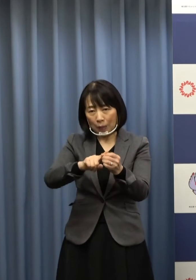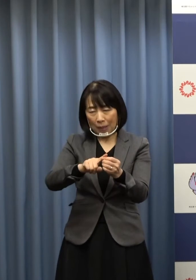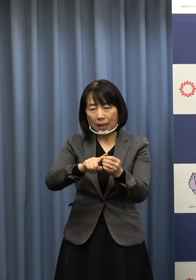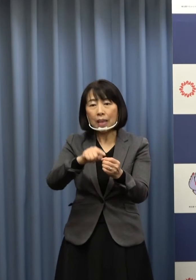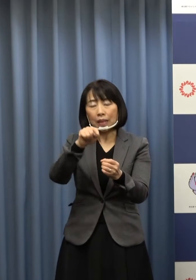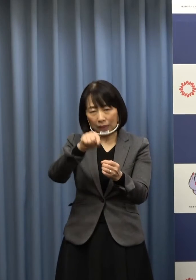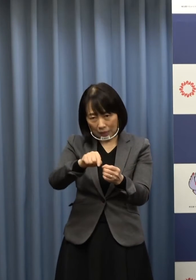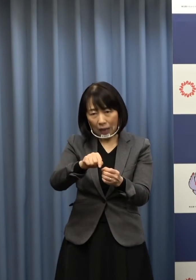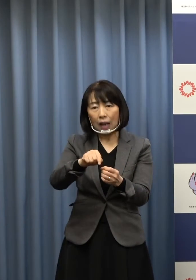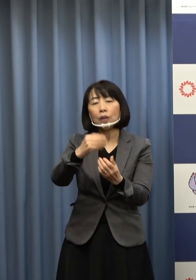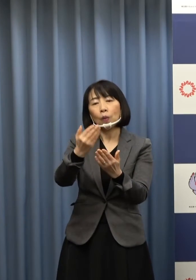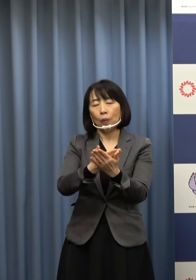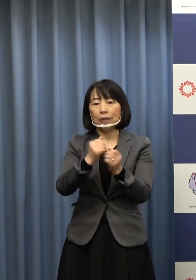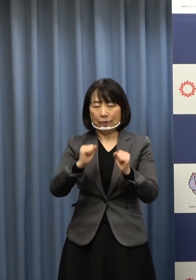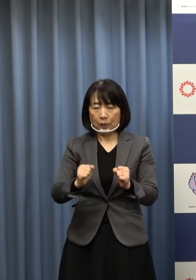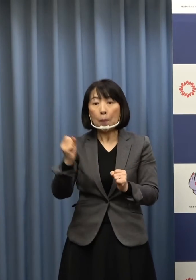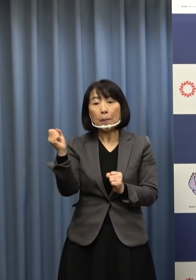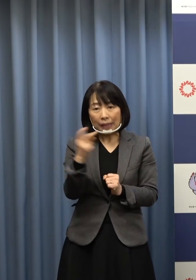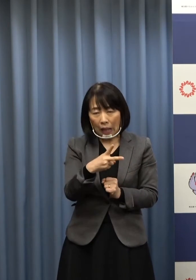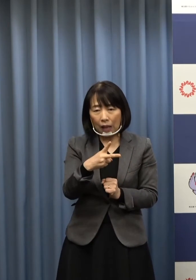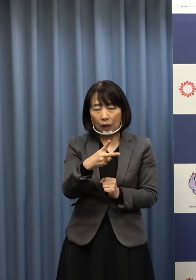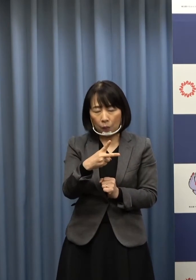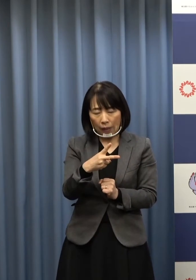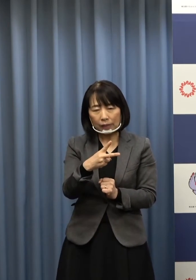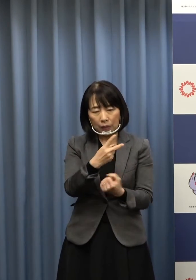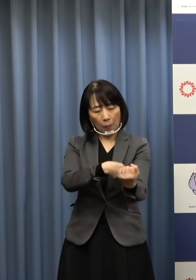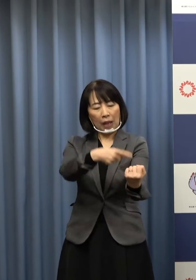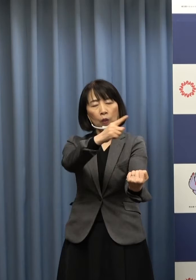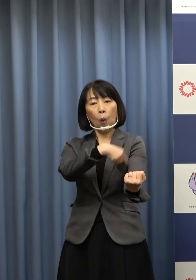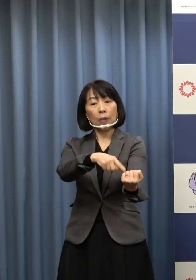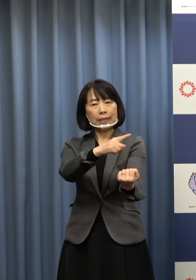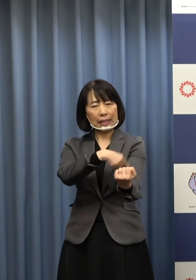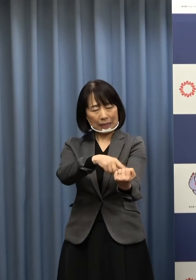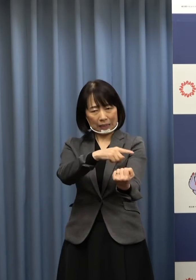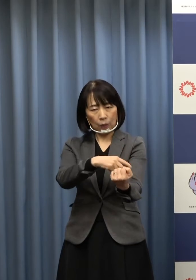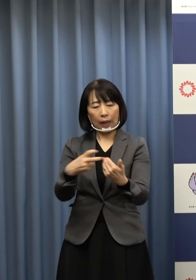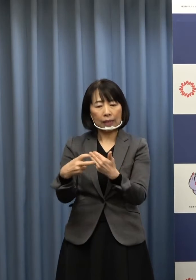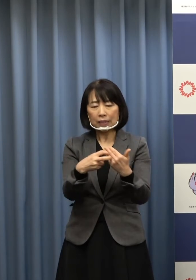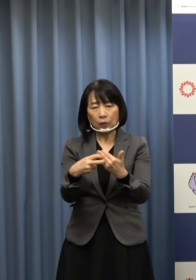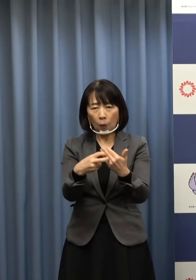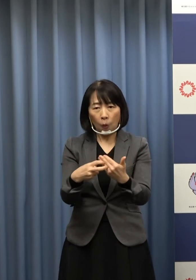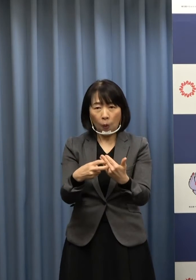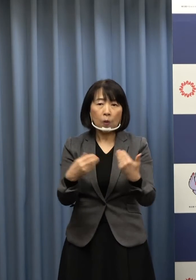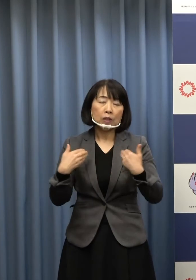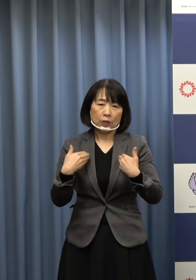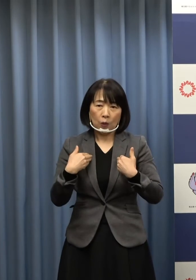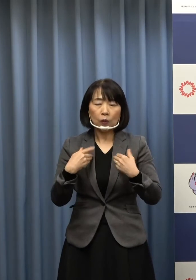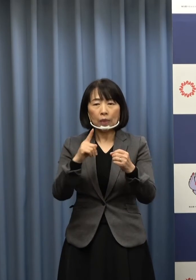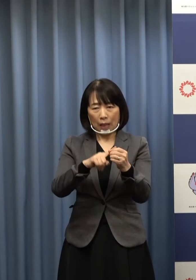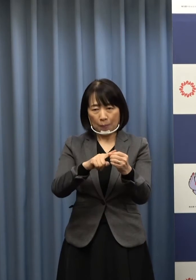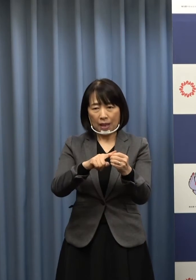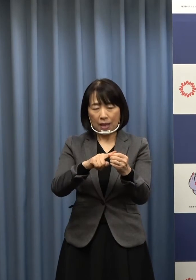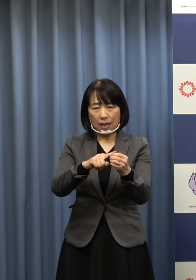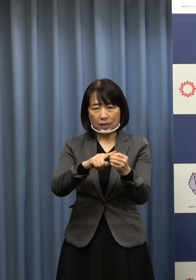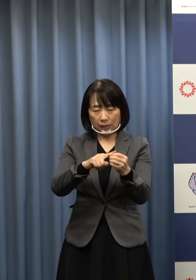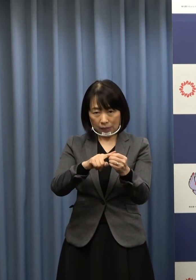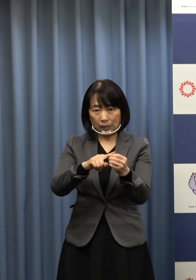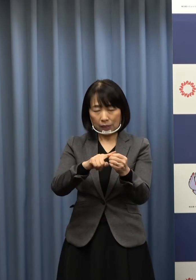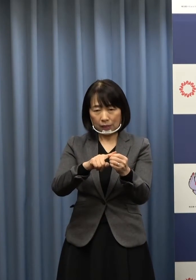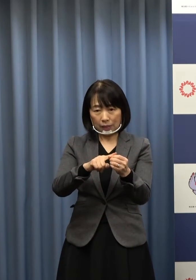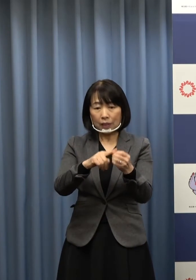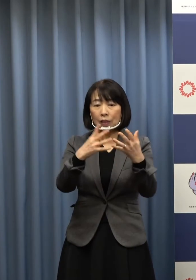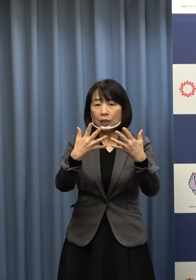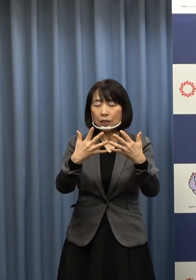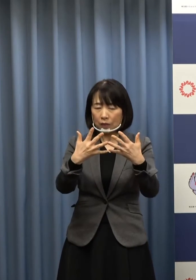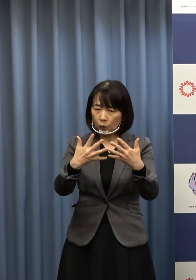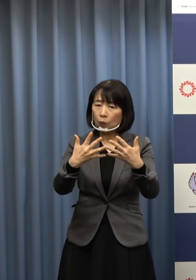疾病が、特殊な疾病があって、例えばその透析とかですね、そういったものが特殊な、いわゆる受け入れ側と受け入れ元の条件